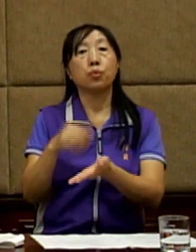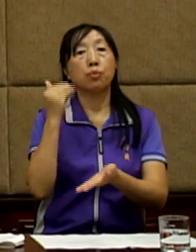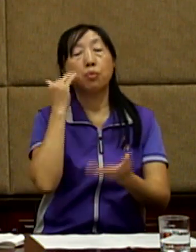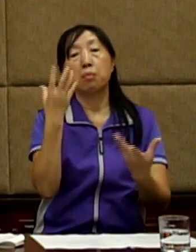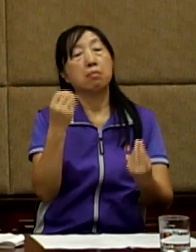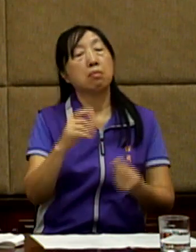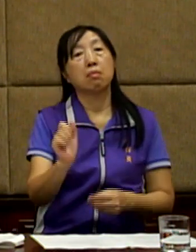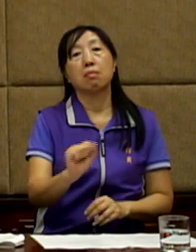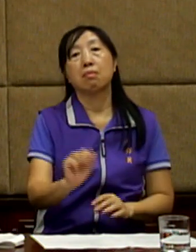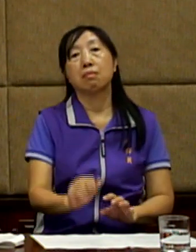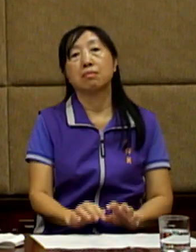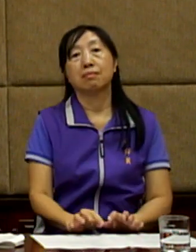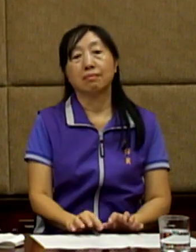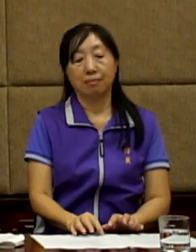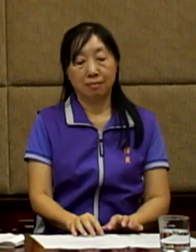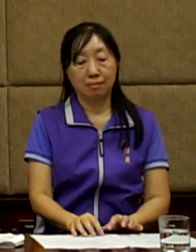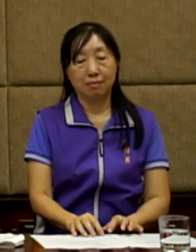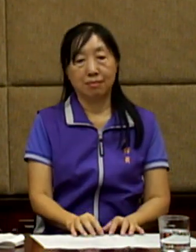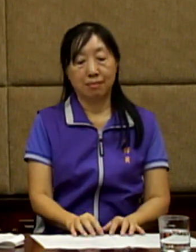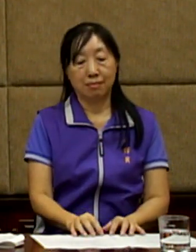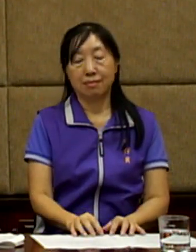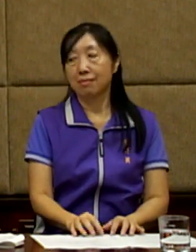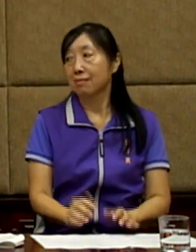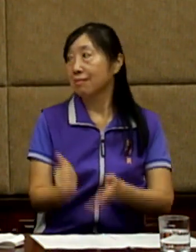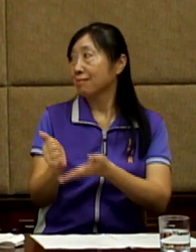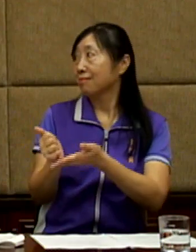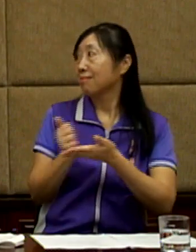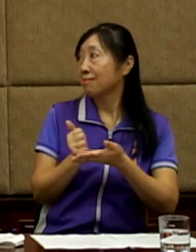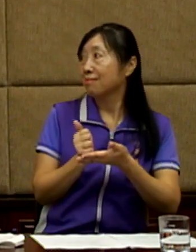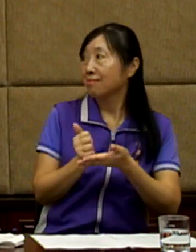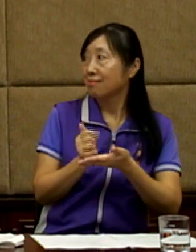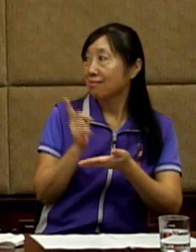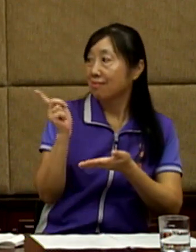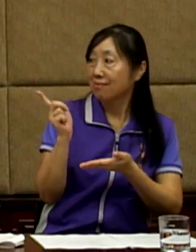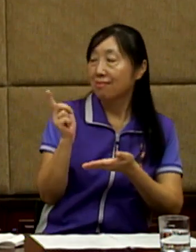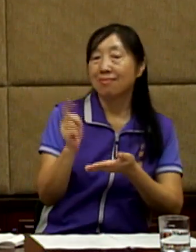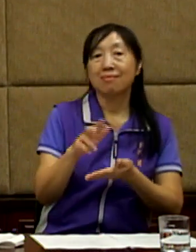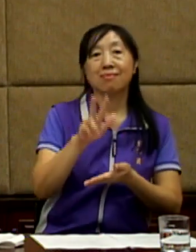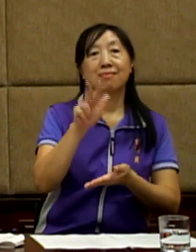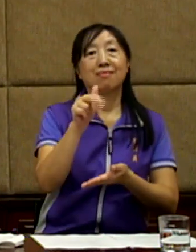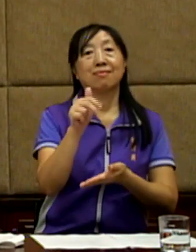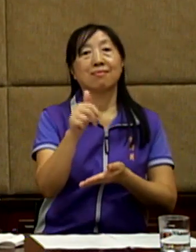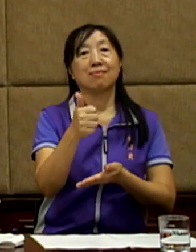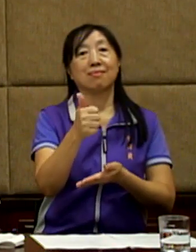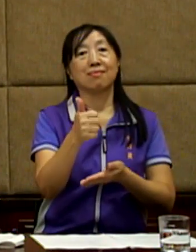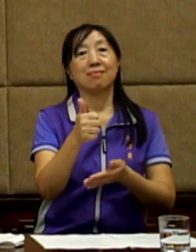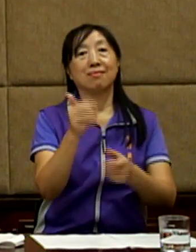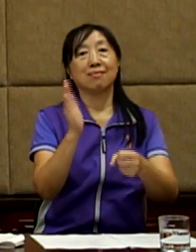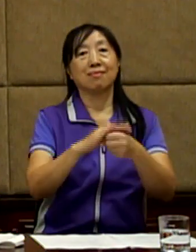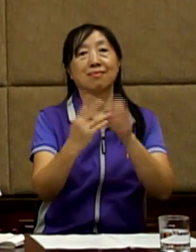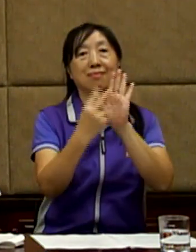好，我想请那个小牛我们刘姐这里说明一下。 是，